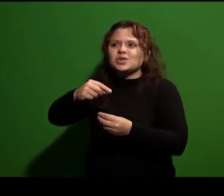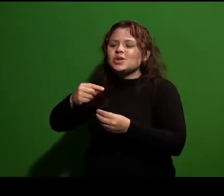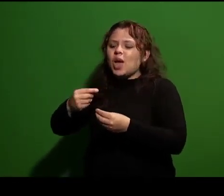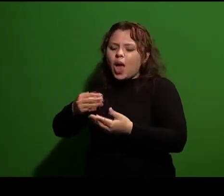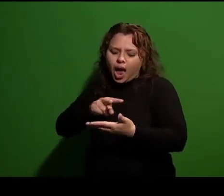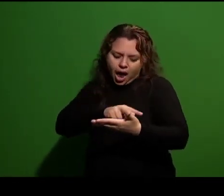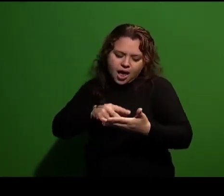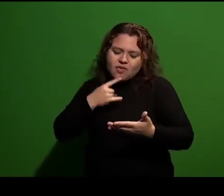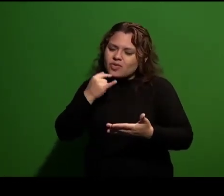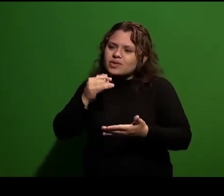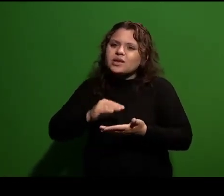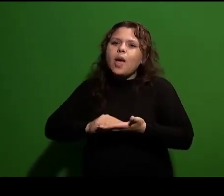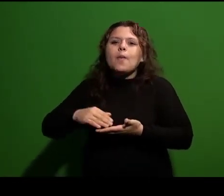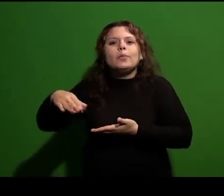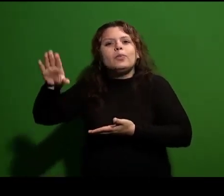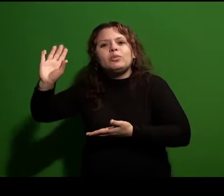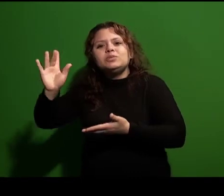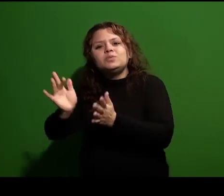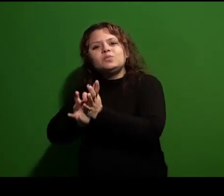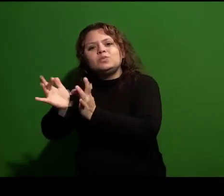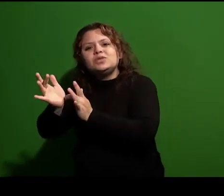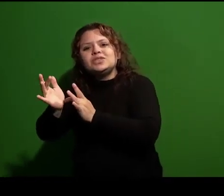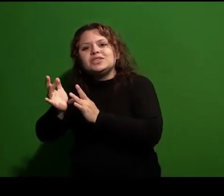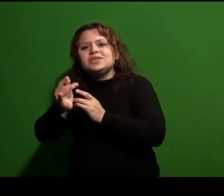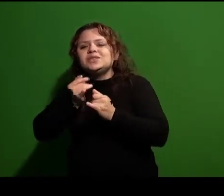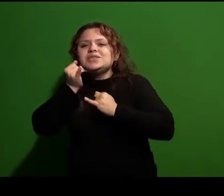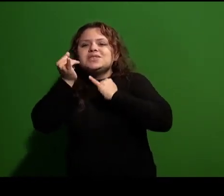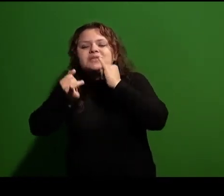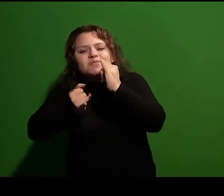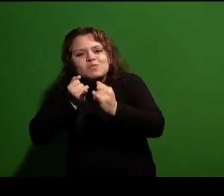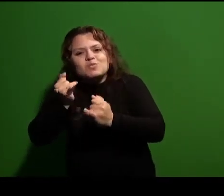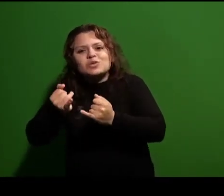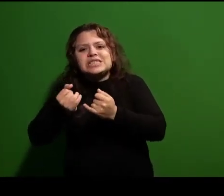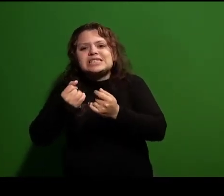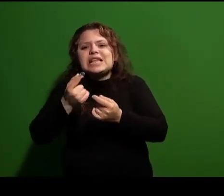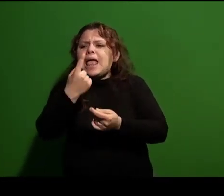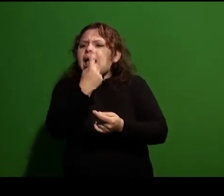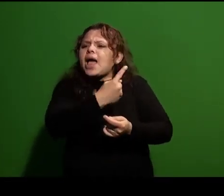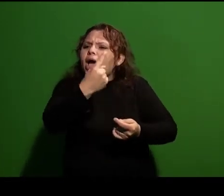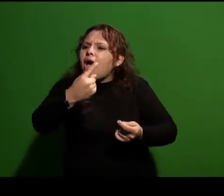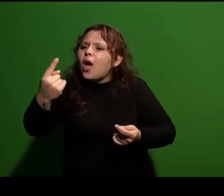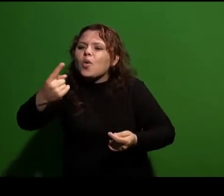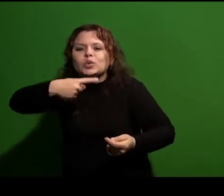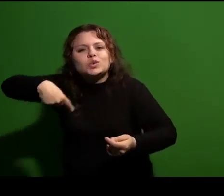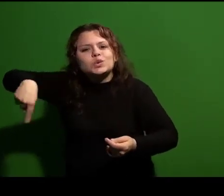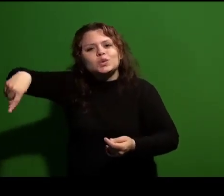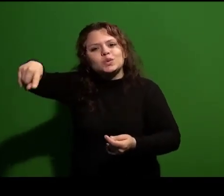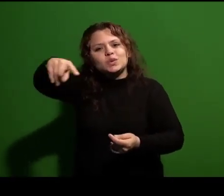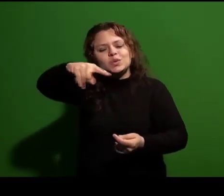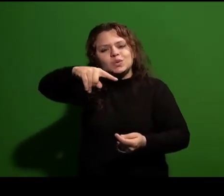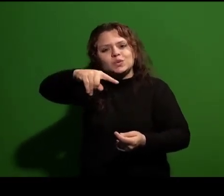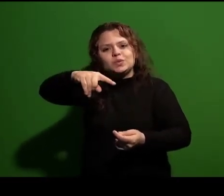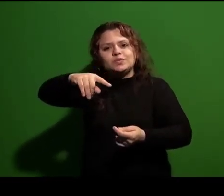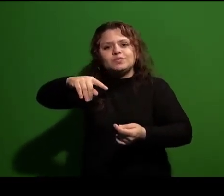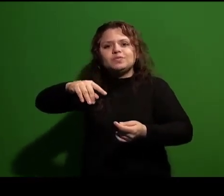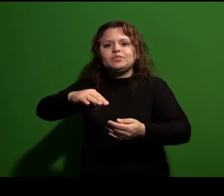¿De qué modo la promesa de Cristo en Apocalipsis 3:21 revela su gran anhelo para cada uno de